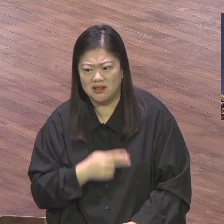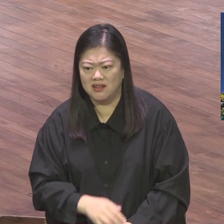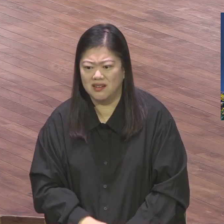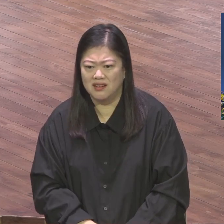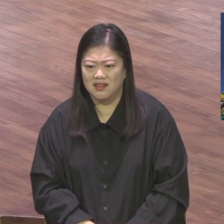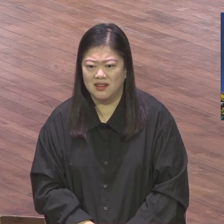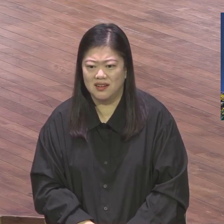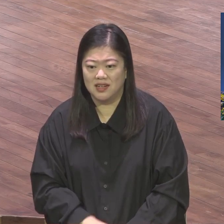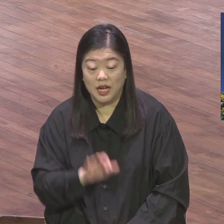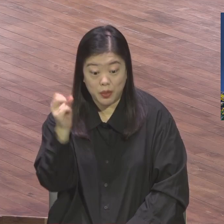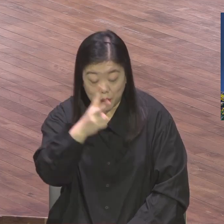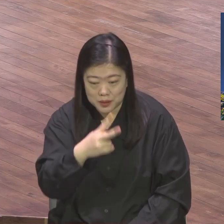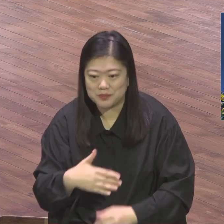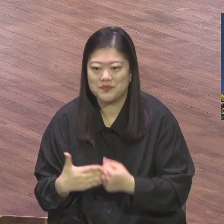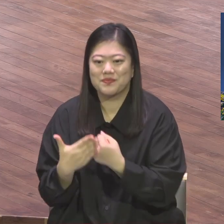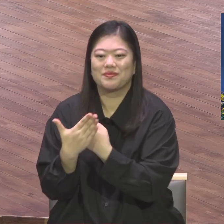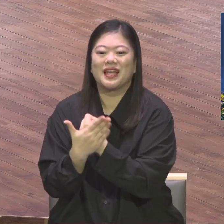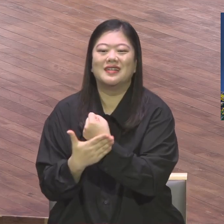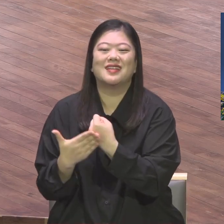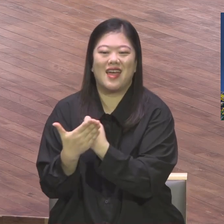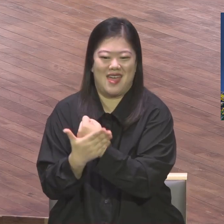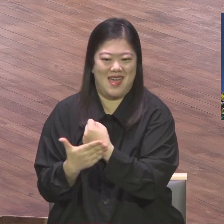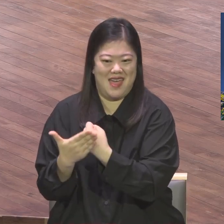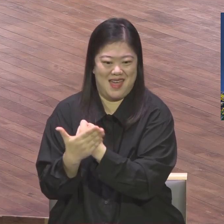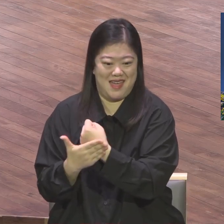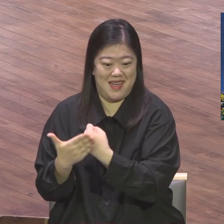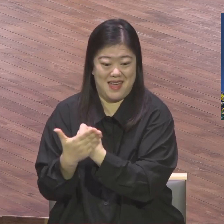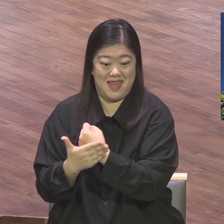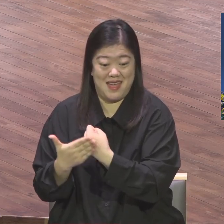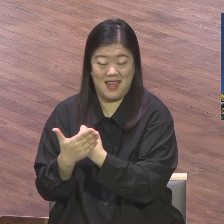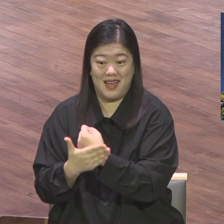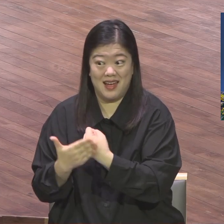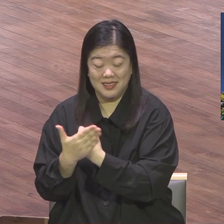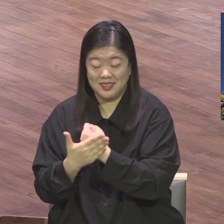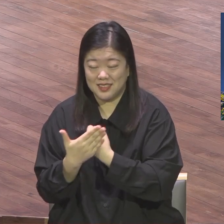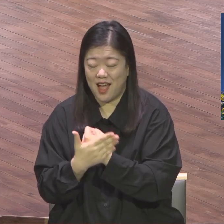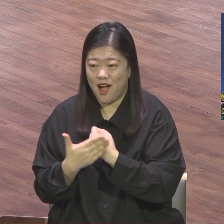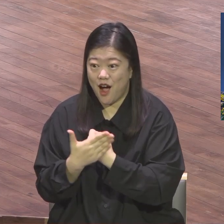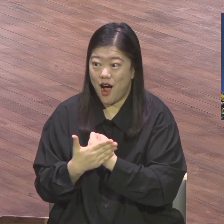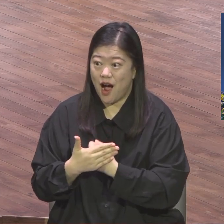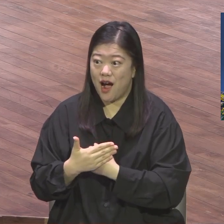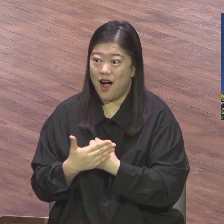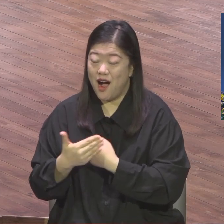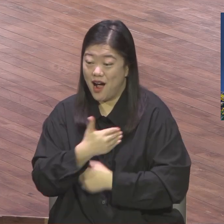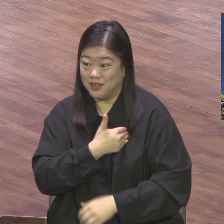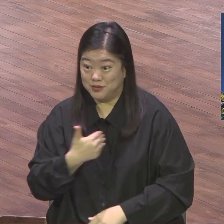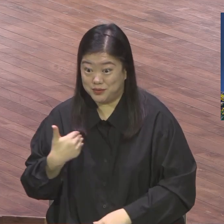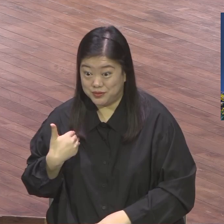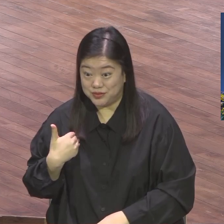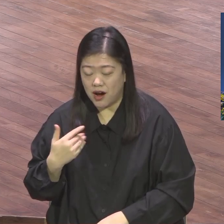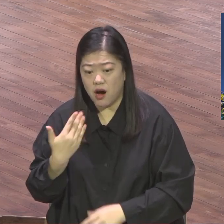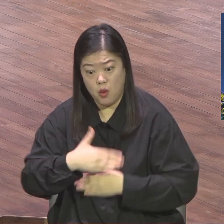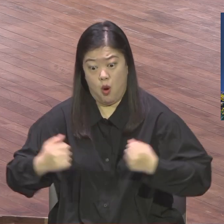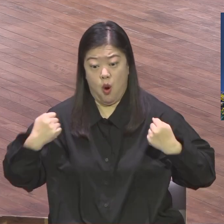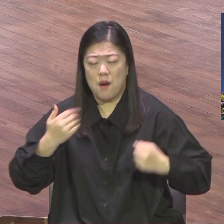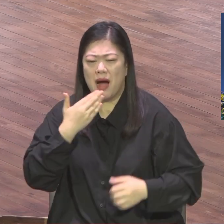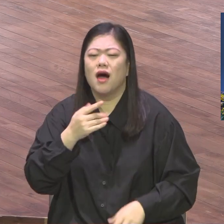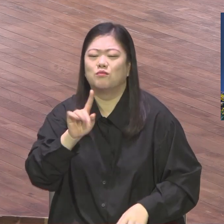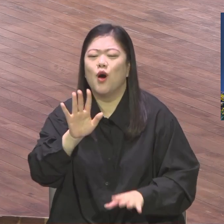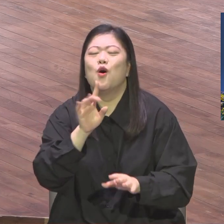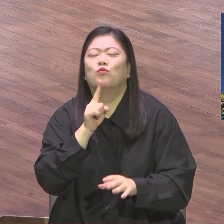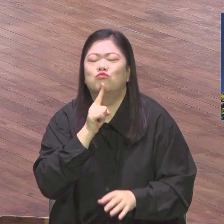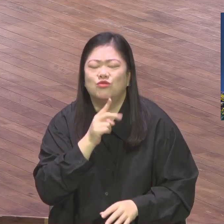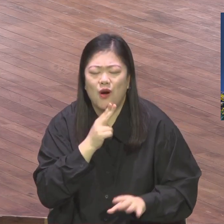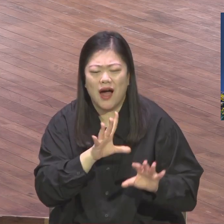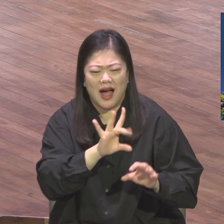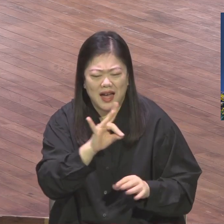받으면요 건강해요. 물론 뭐 이렇게 또 하나님 특별 계획 속에 또 암도 걸리기도 하고 또 뭐 중병 걸릴 수 있지요.